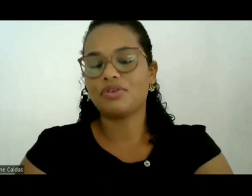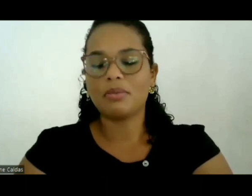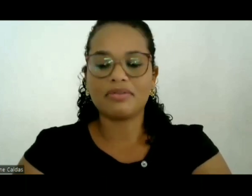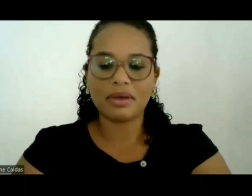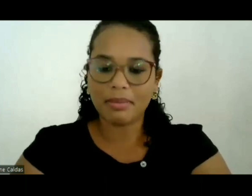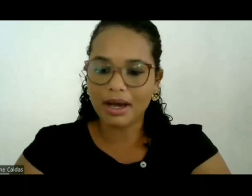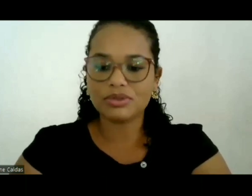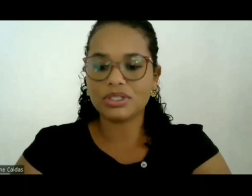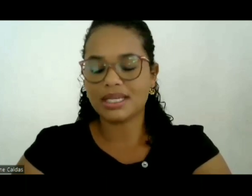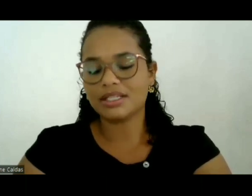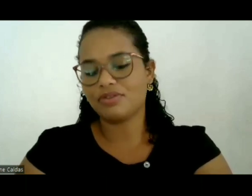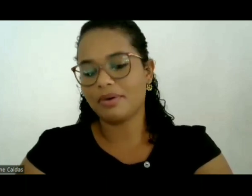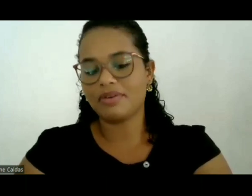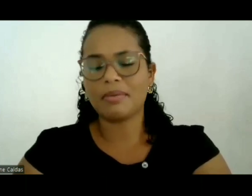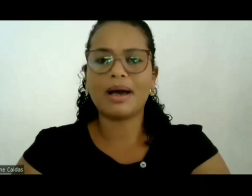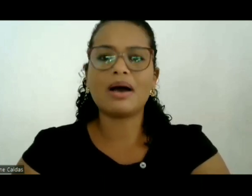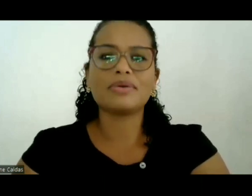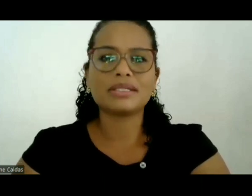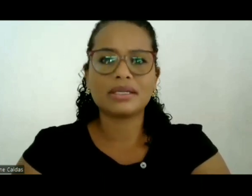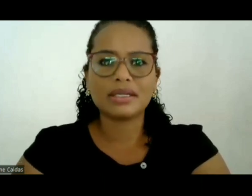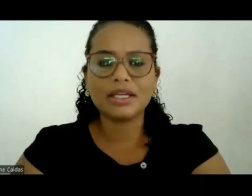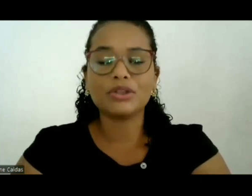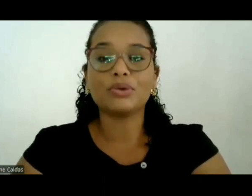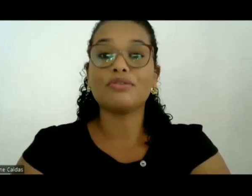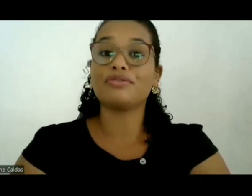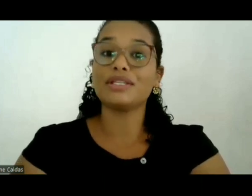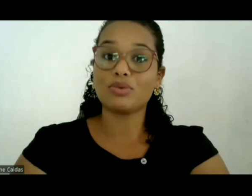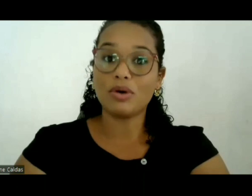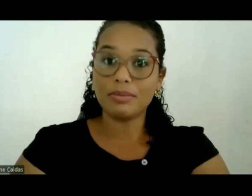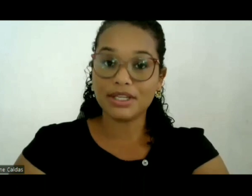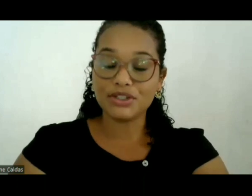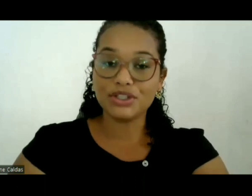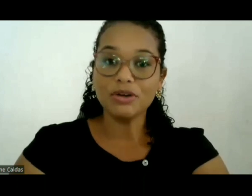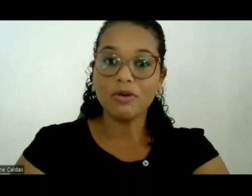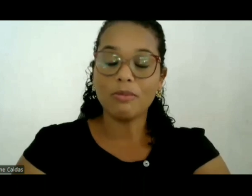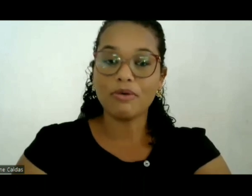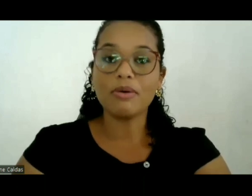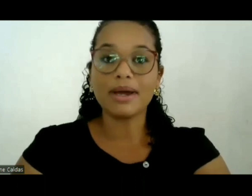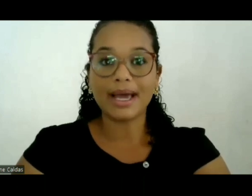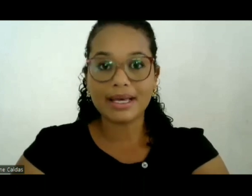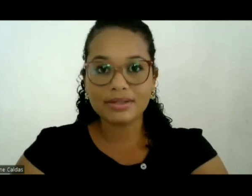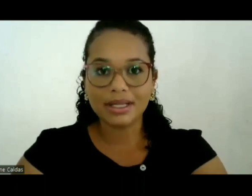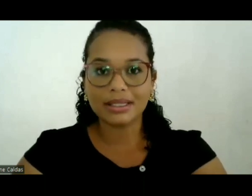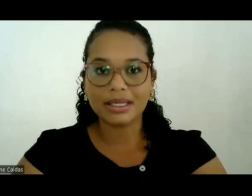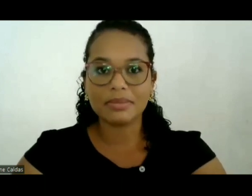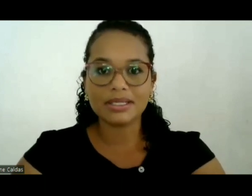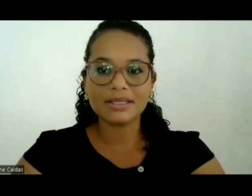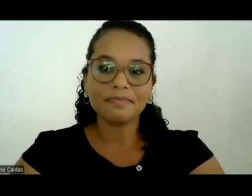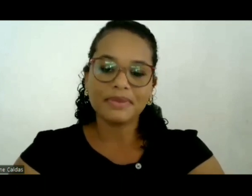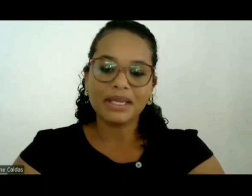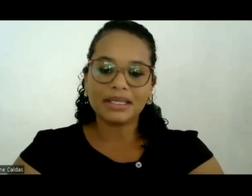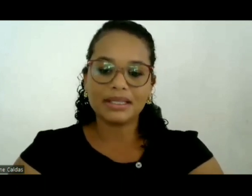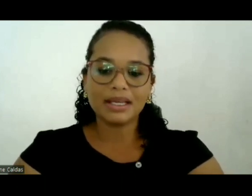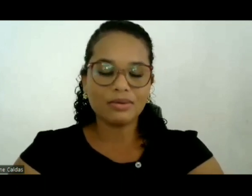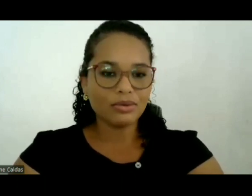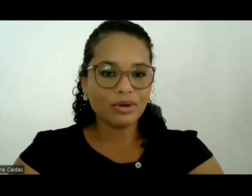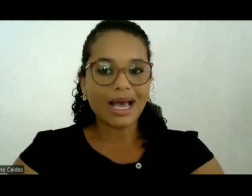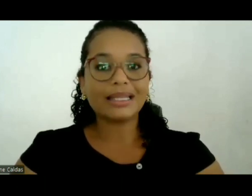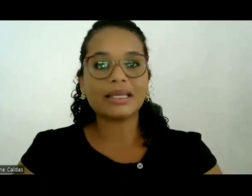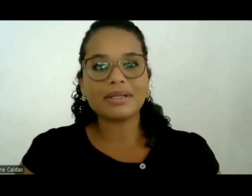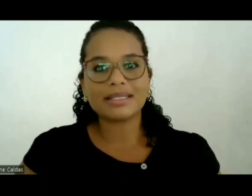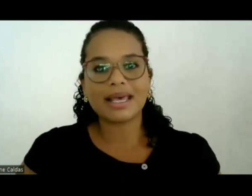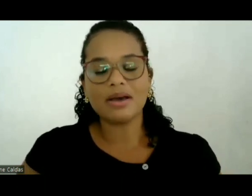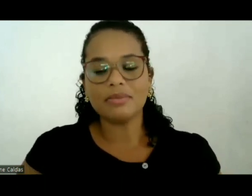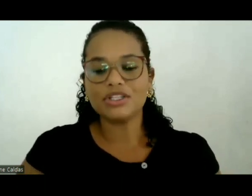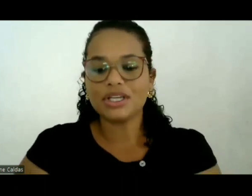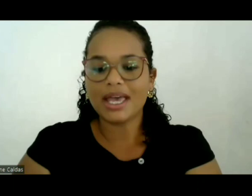verbal, de forma verbal, utilizada de forma verbal, escrito, visualmente, como é o caso da Libras. Então,